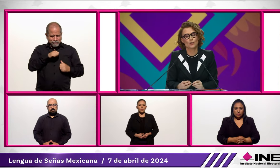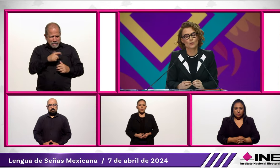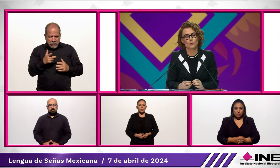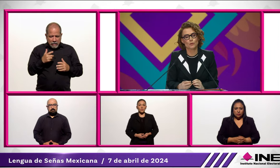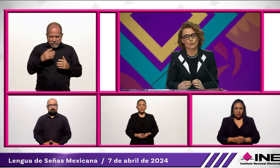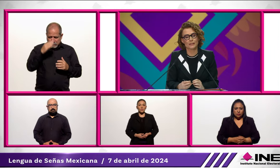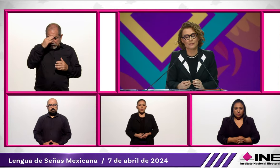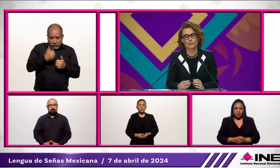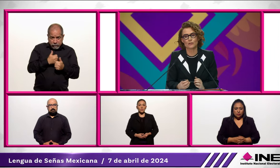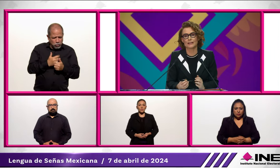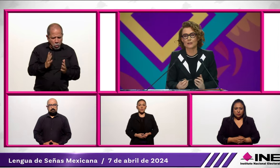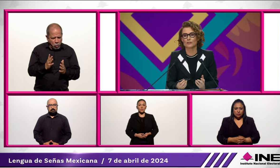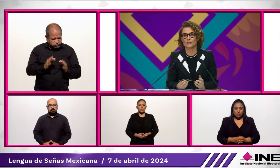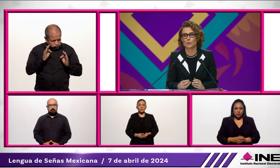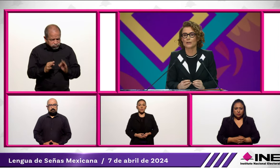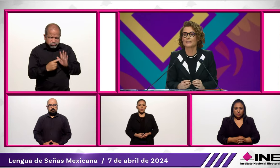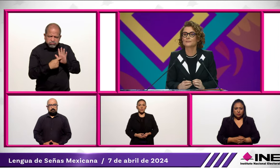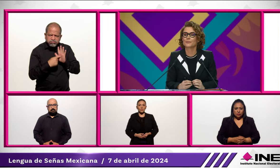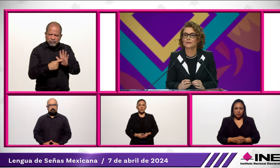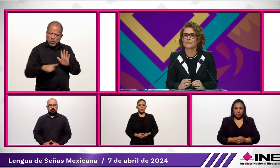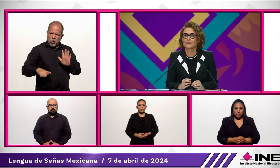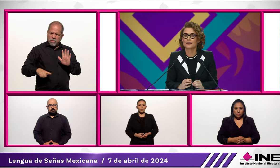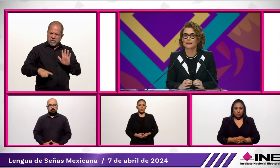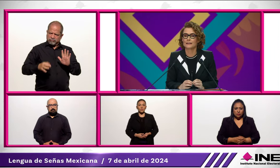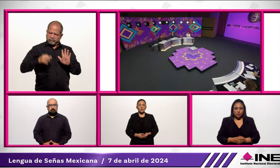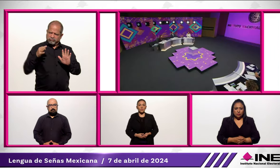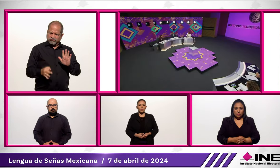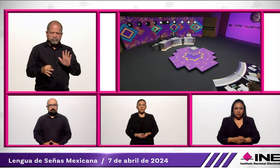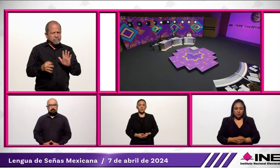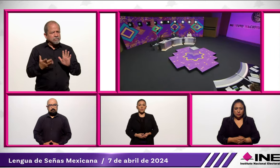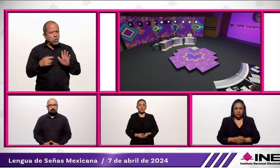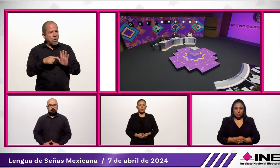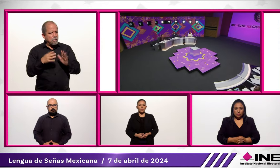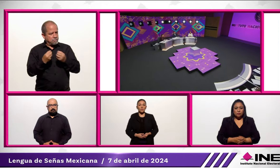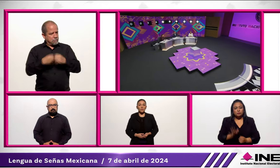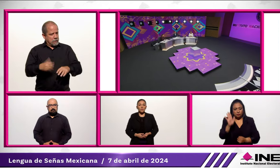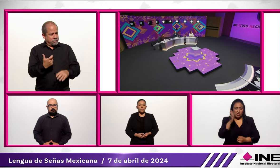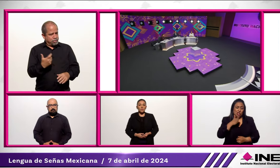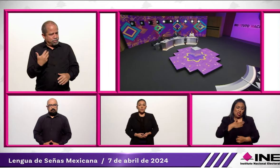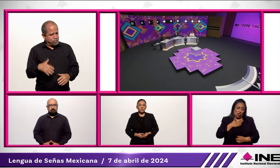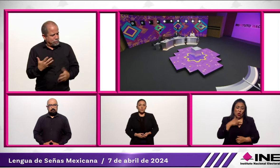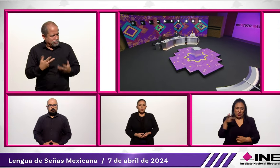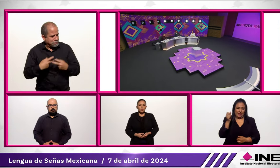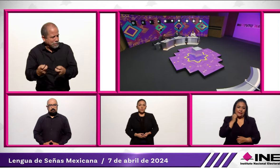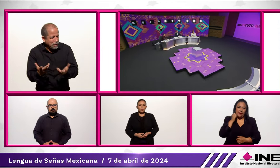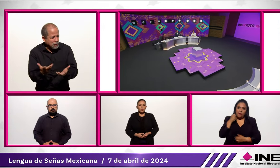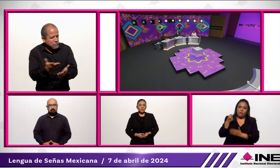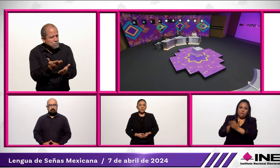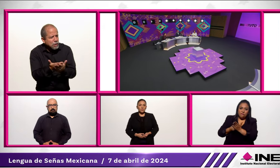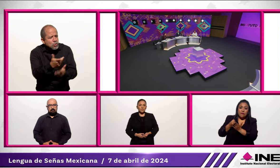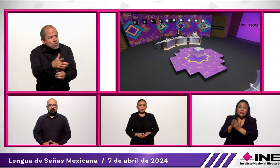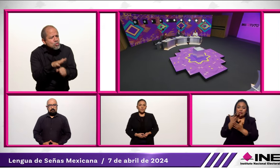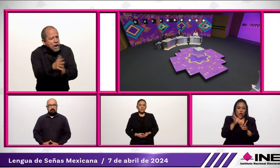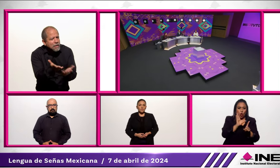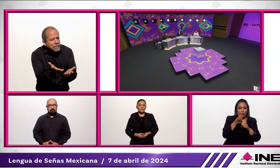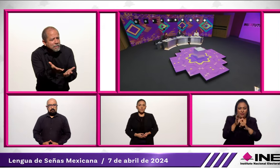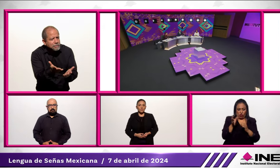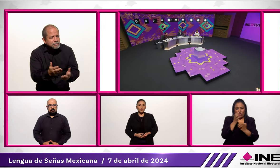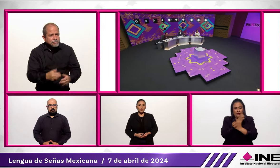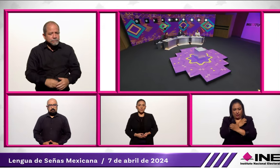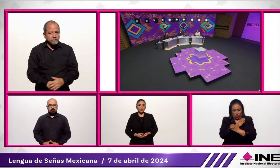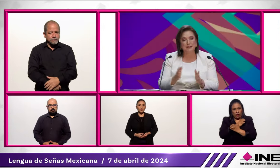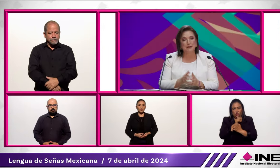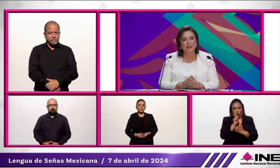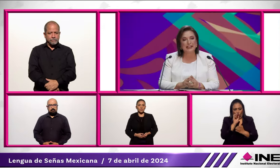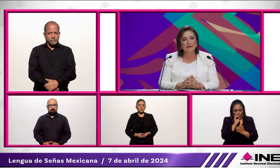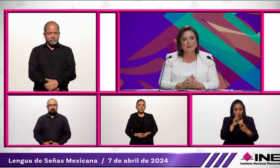gobiernos como gobiernos que los despojan? Adelante. Pues yo he peleado en el Senado, estuve en 5 comisiones, en educación no estuve,